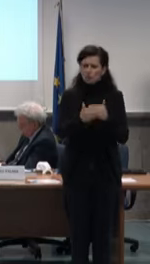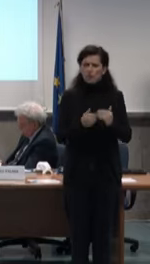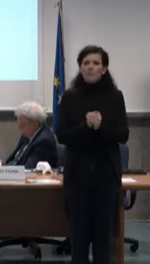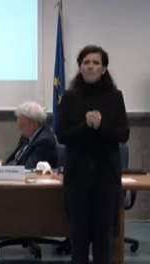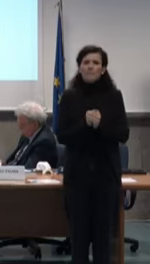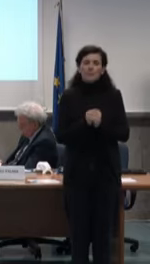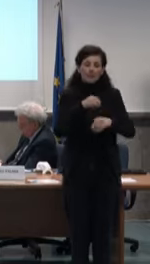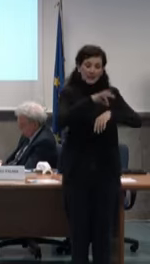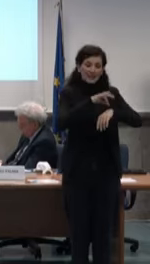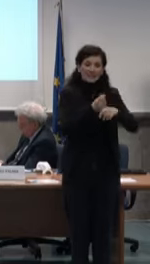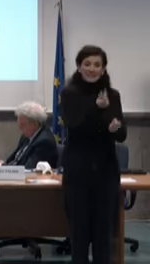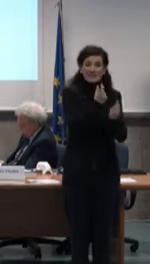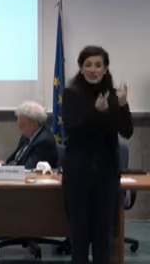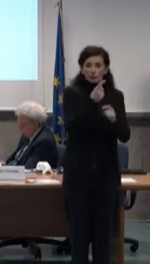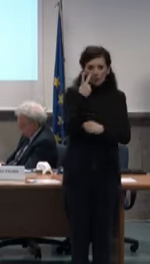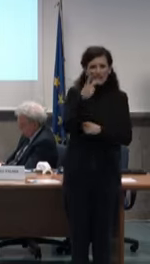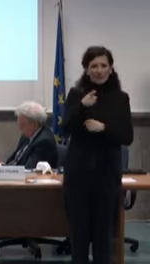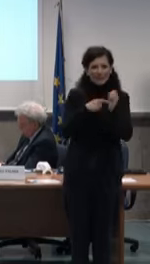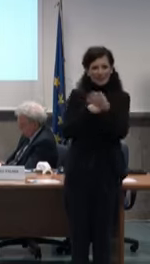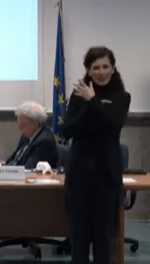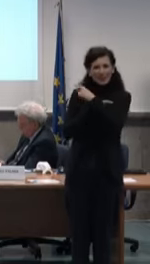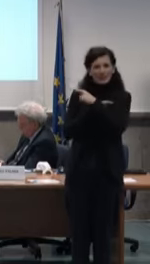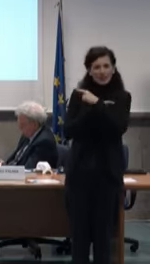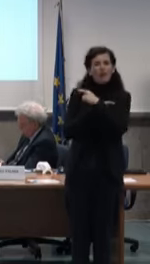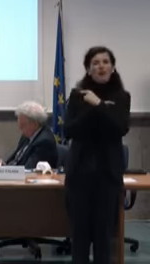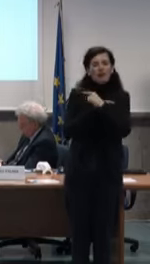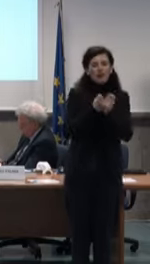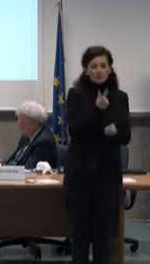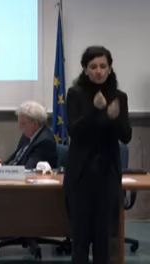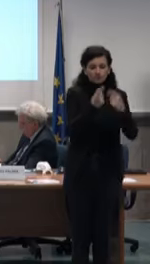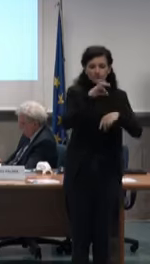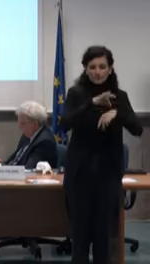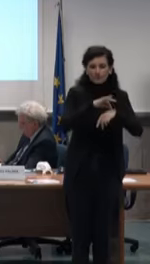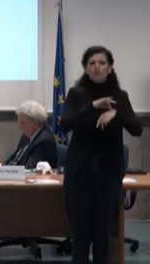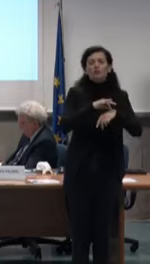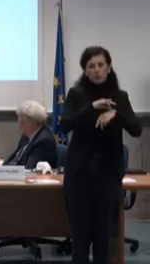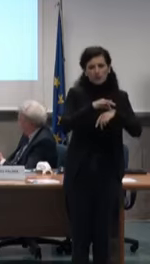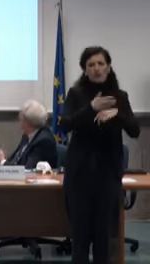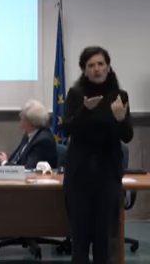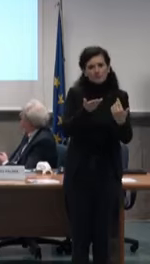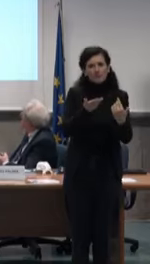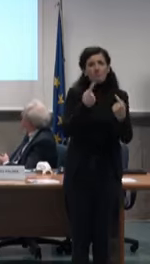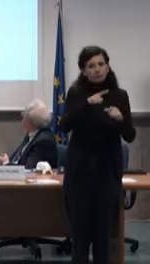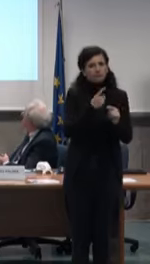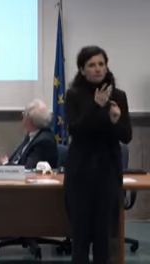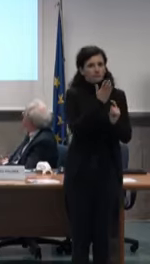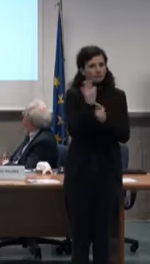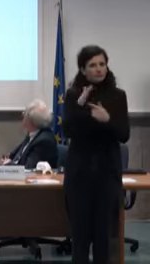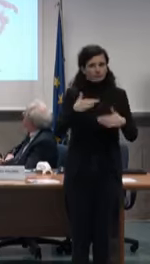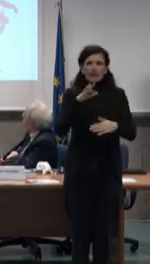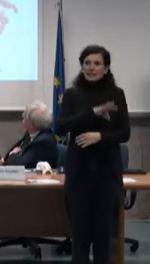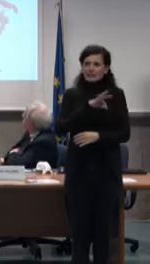zona reti nata arriva a questo punto mostra in qualche modo un tema di plateau anche questo è un aspetto interessante